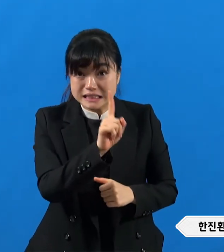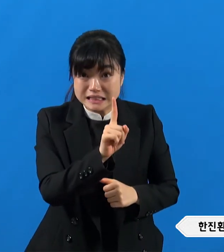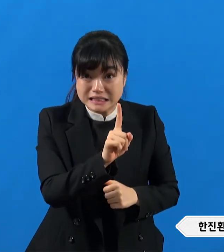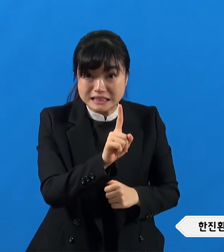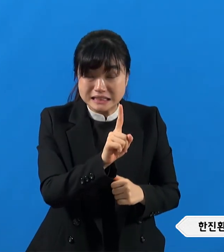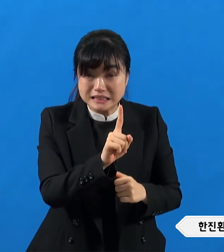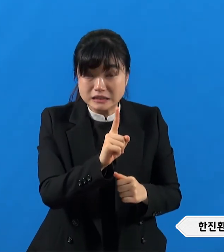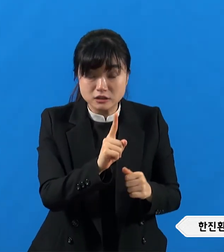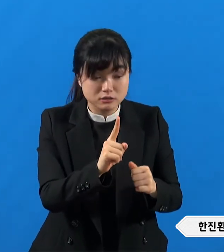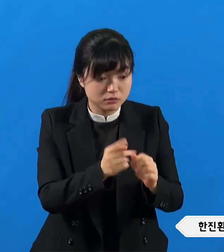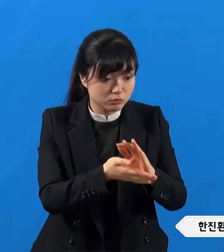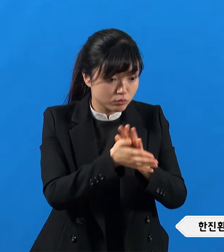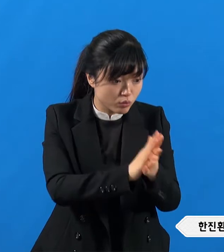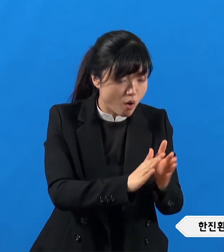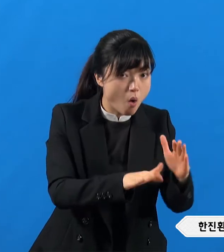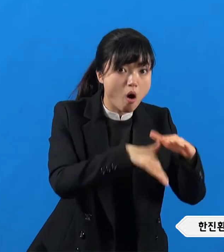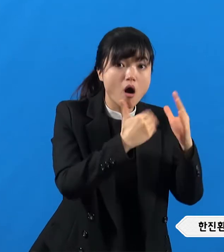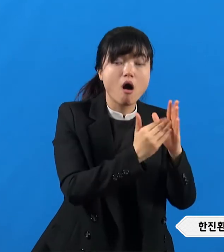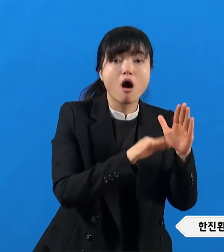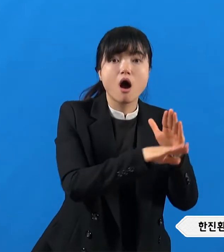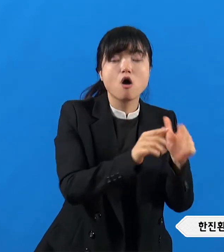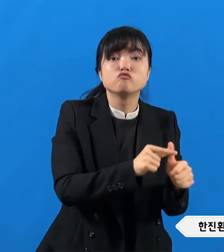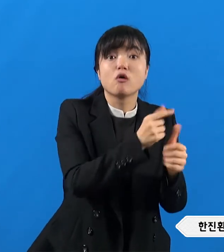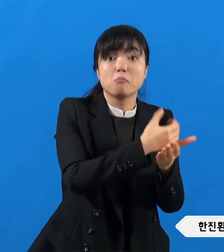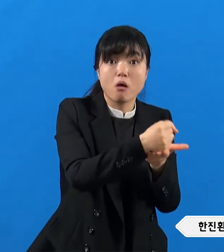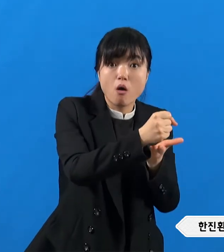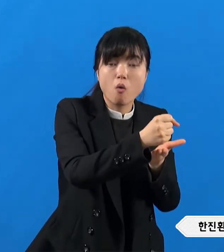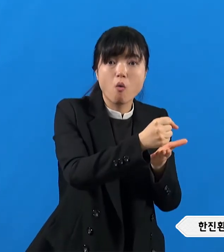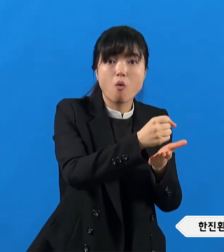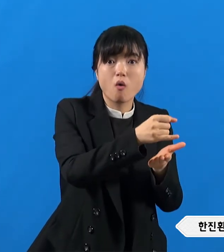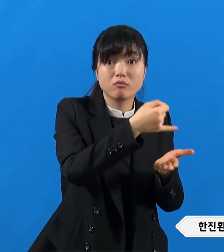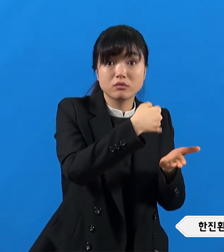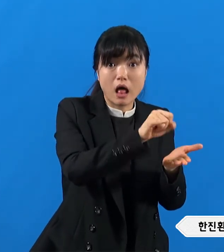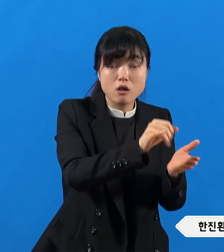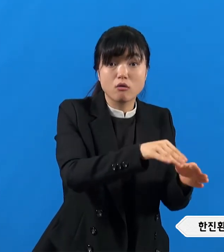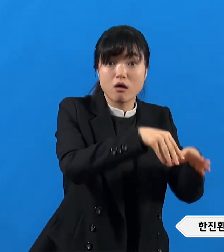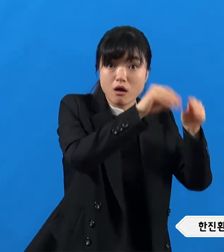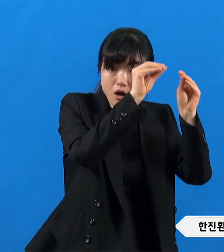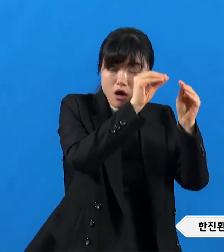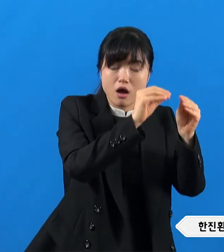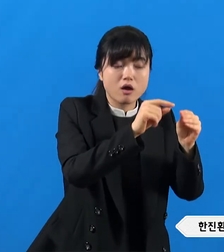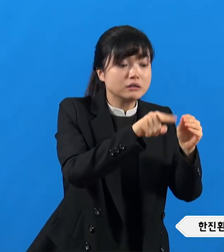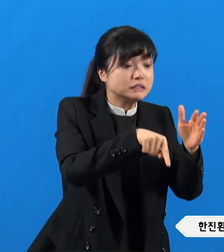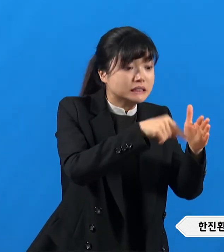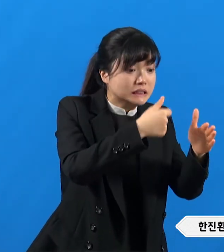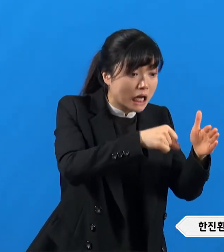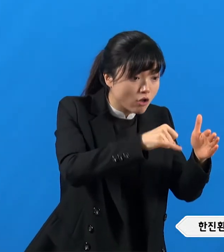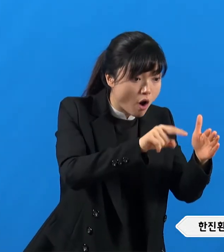온 가정이 구원을 받았고, 그리고 자녀들 중에 목회자도 낳습니다.